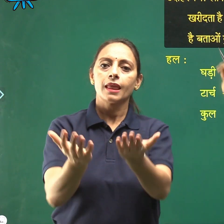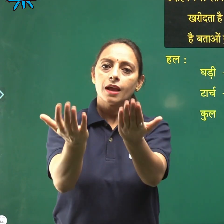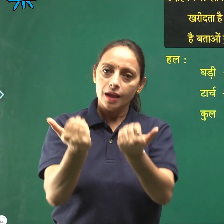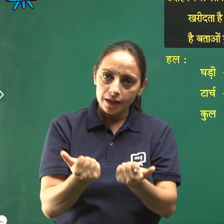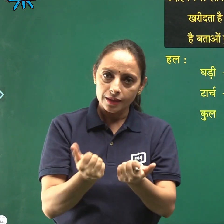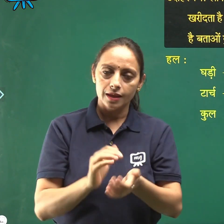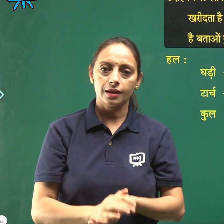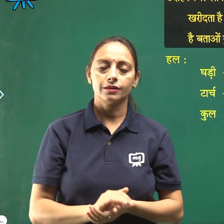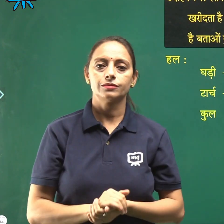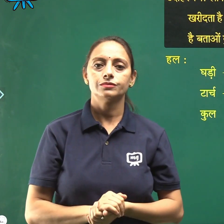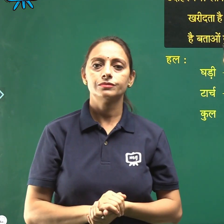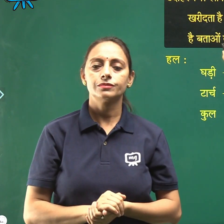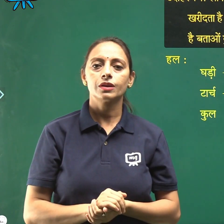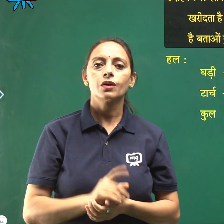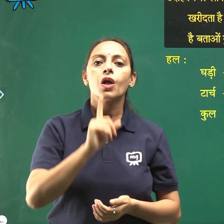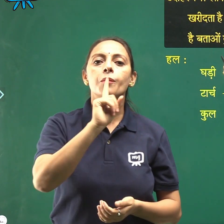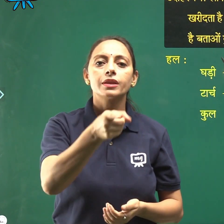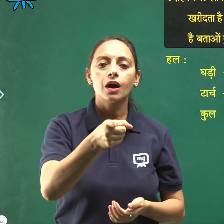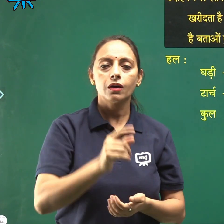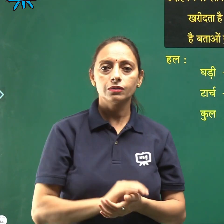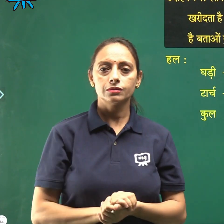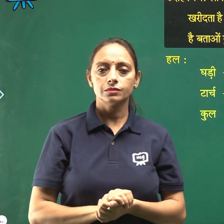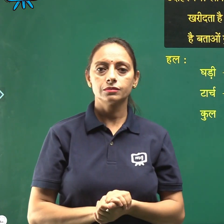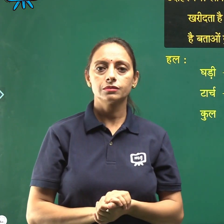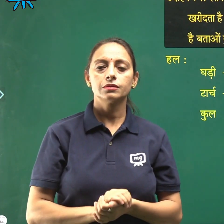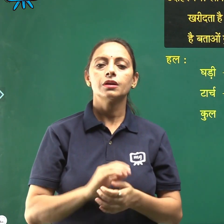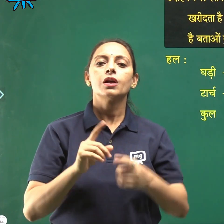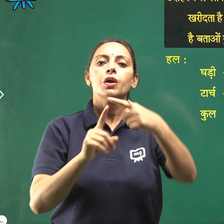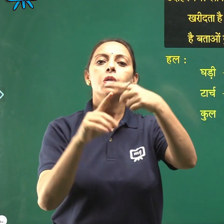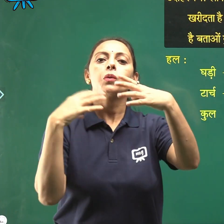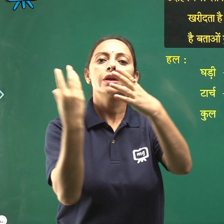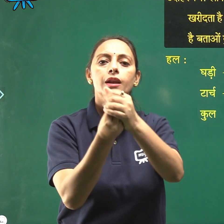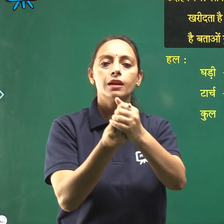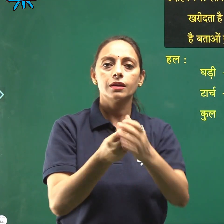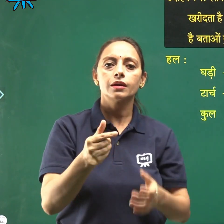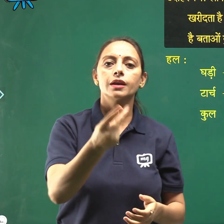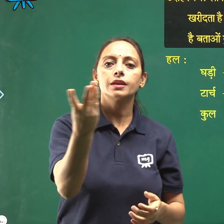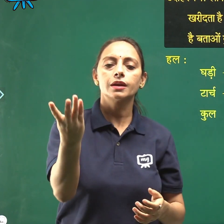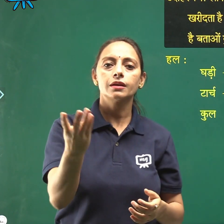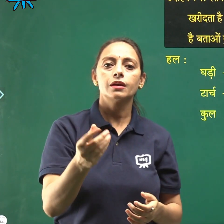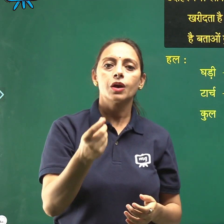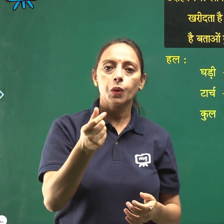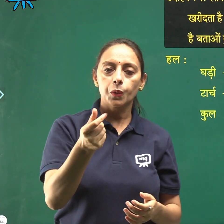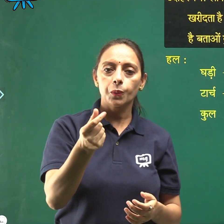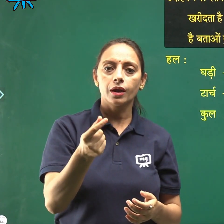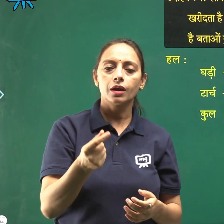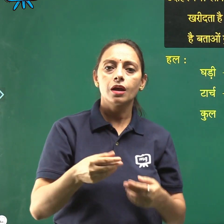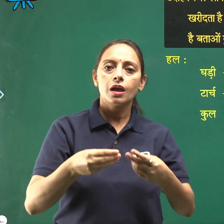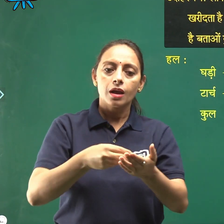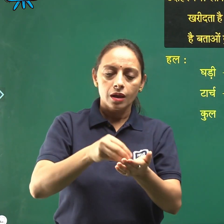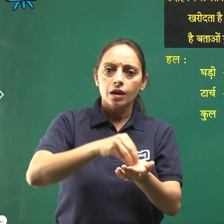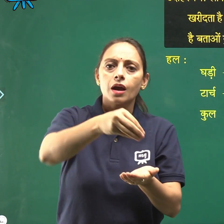खरीदता है। बताओ कुल कितनी राशि खर्च